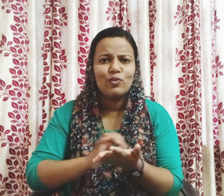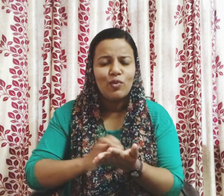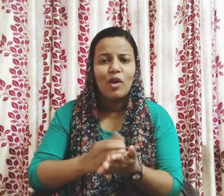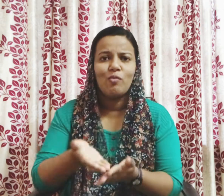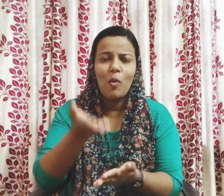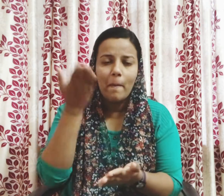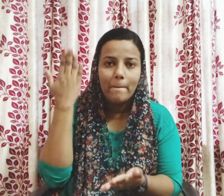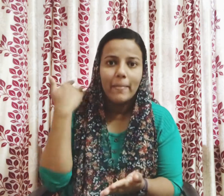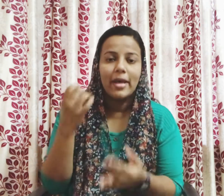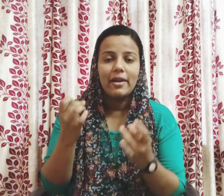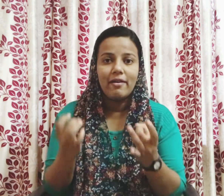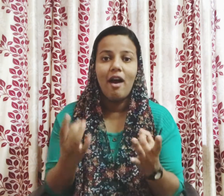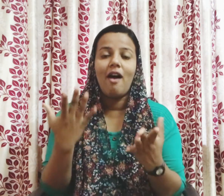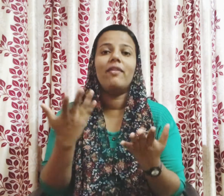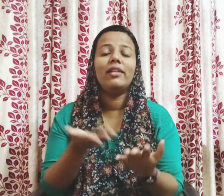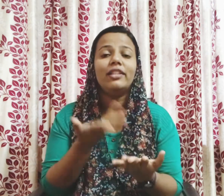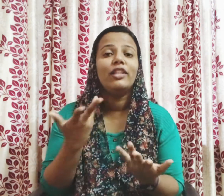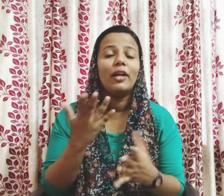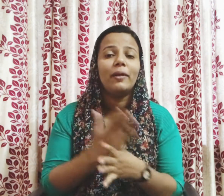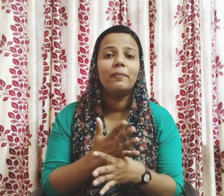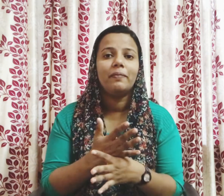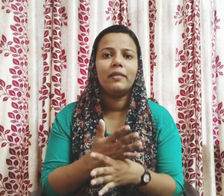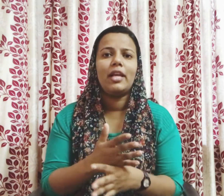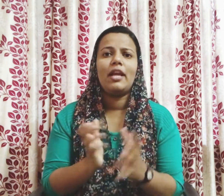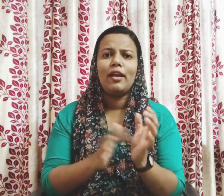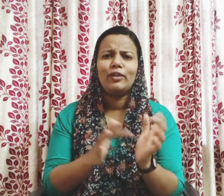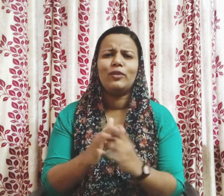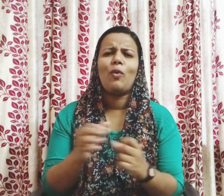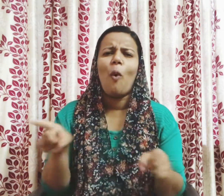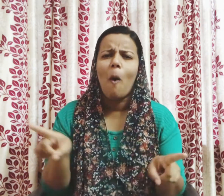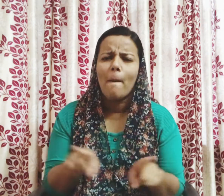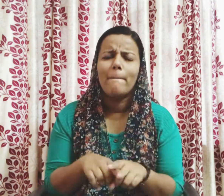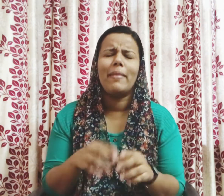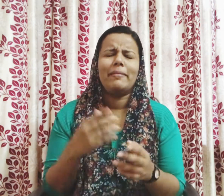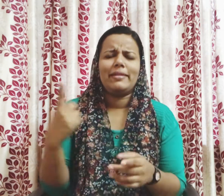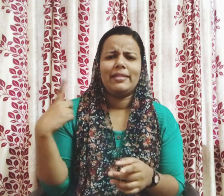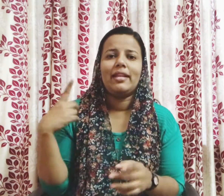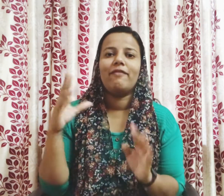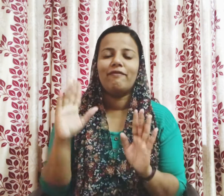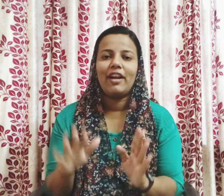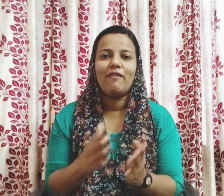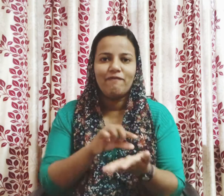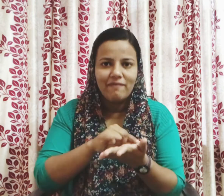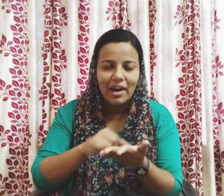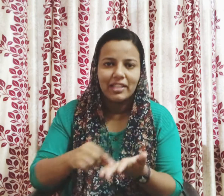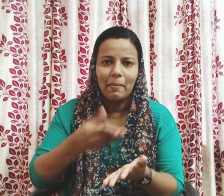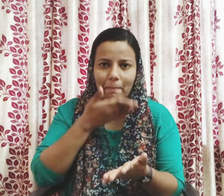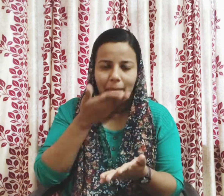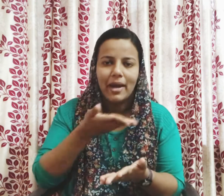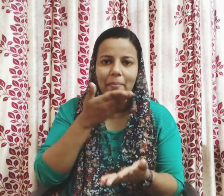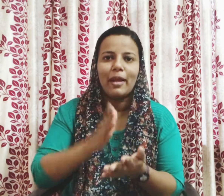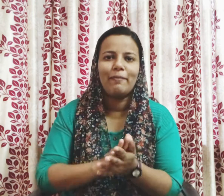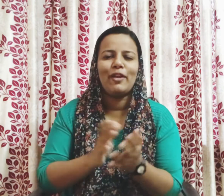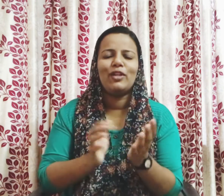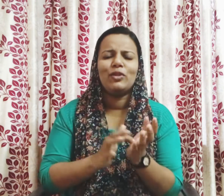ക്ലാസ് തുടങ്ങുന്നതിന് മുമ്പ് രാവിലെ എഴുന്നേറ്റ് കർത്താവിൻ്റെ സന്നിധിയിൽ ഇരിക്കുവാനും വചനം ധ്യാനിക്കുവാനും ഈ പറഞ്ഞതുപോലെ കർത്താവിൽ നിന്ന് അല്പസമയം